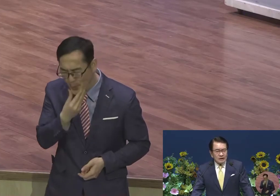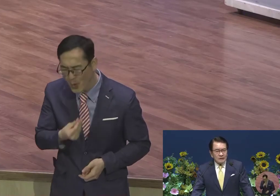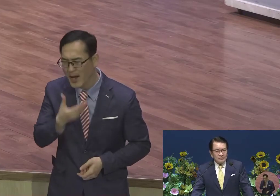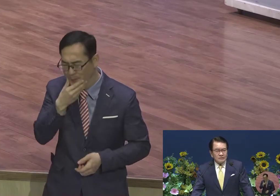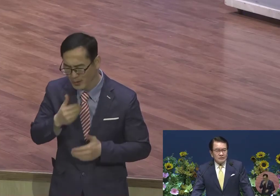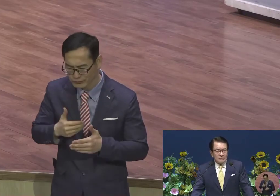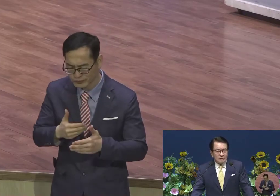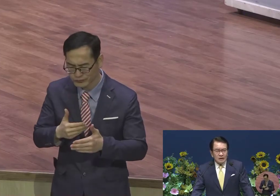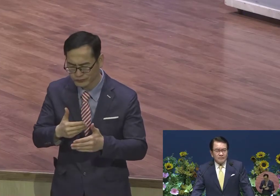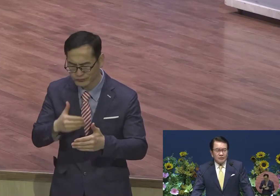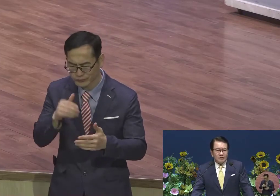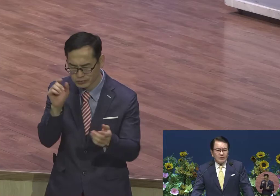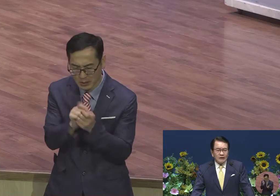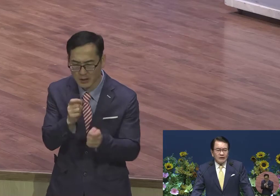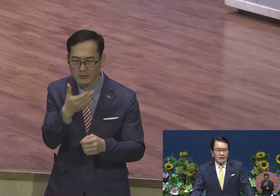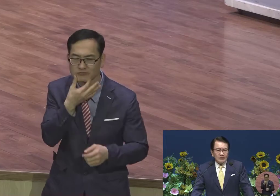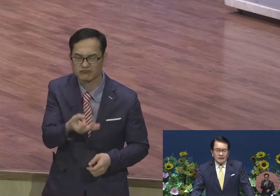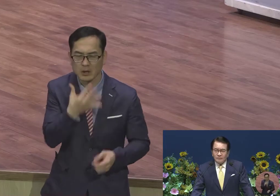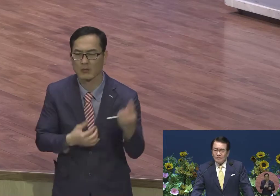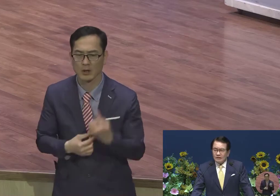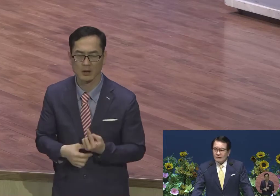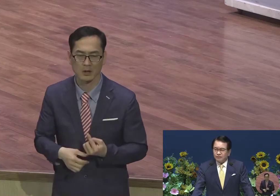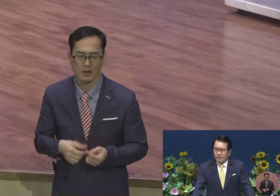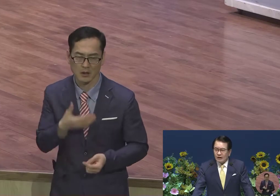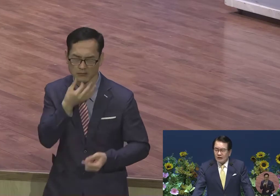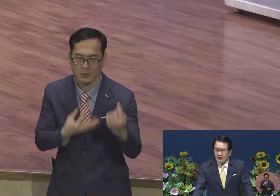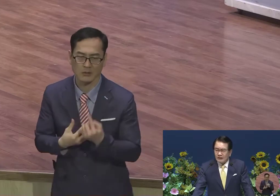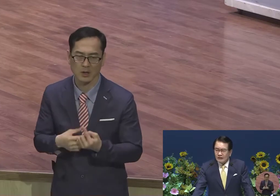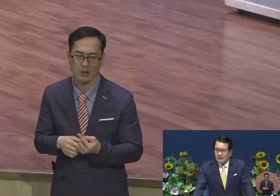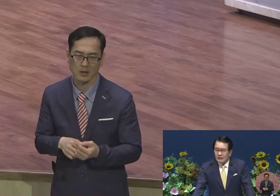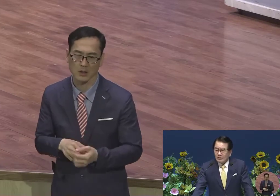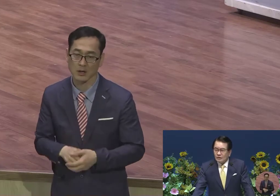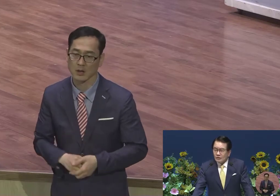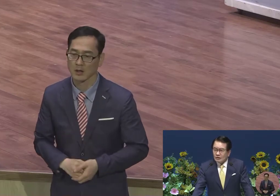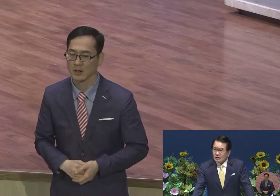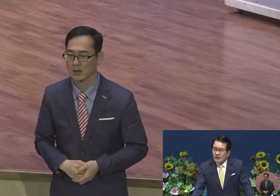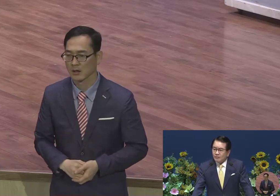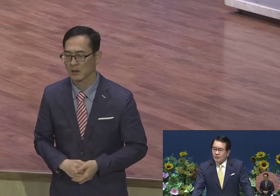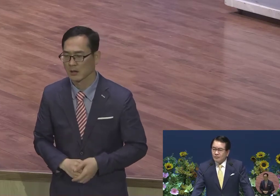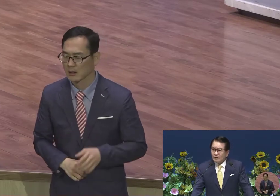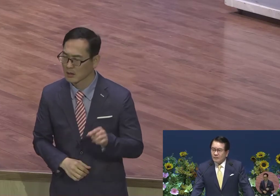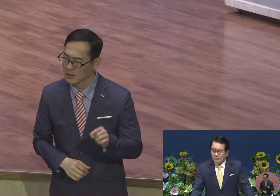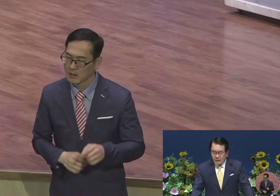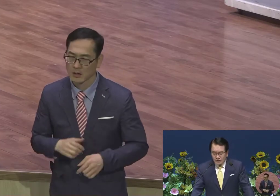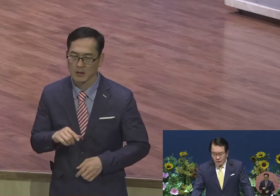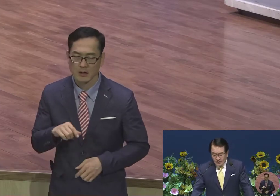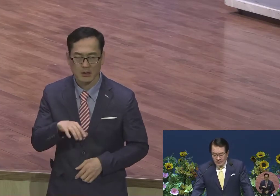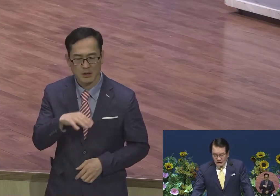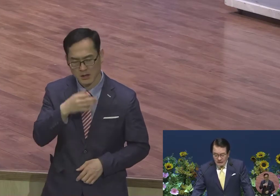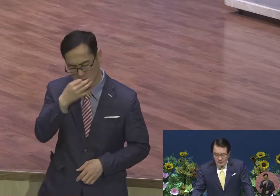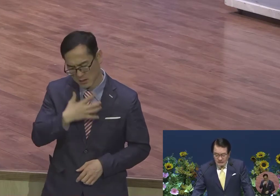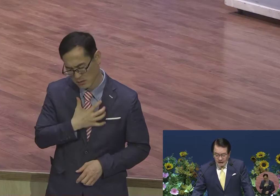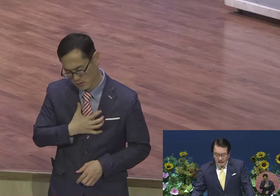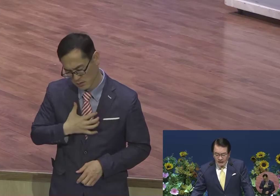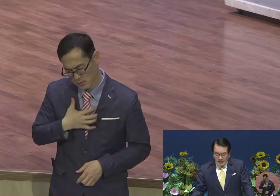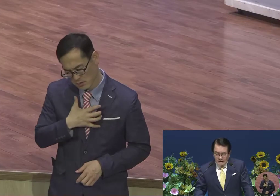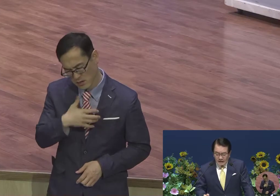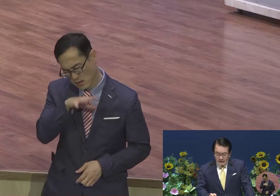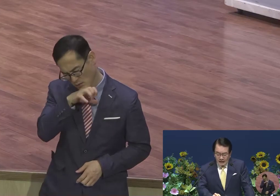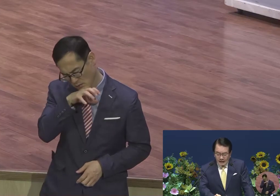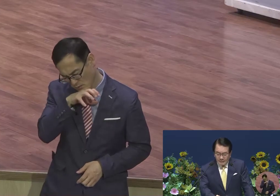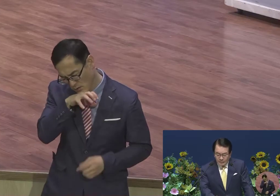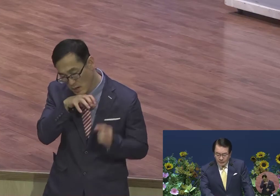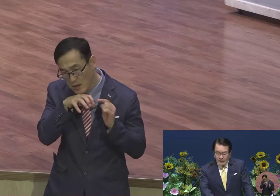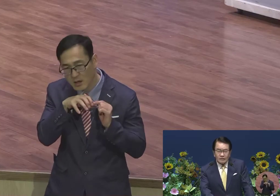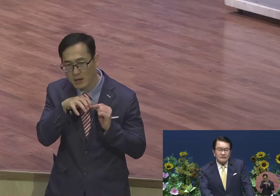인생을 사느면서 이렇게 피곤하게 힘들게 불안하게 이렇게 불평불만 속에 사는 것이 인간인가.